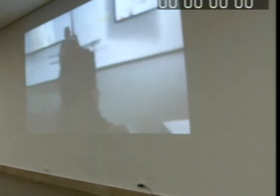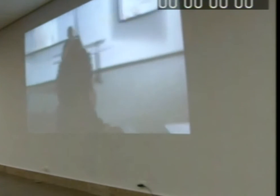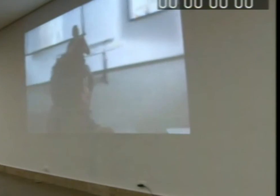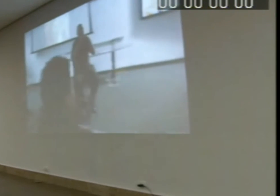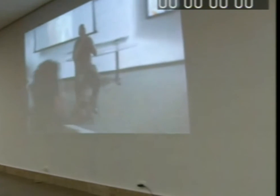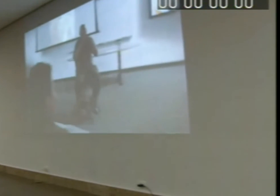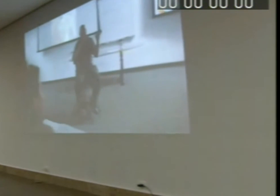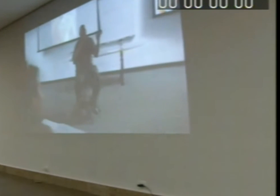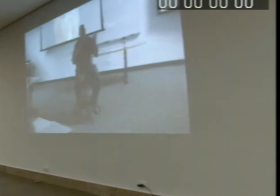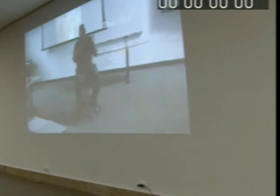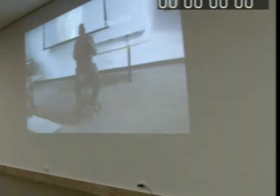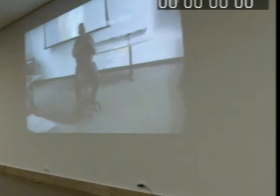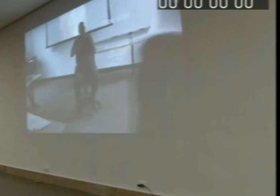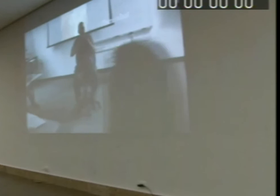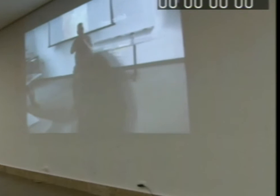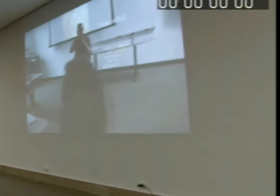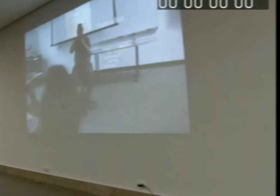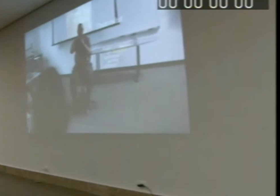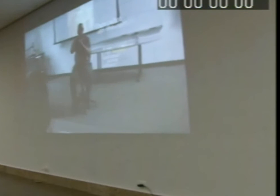D